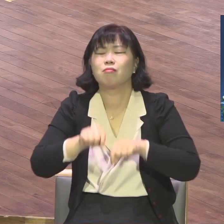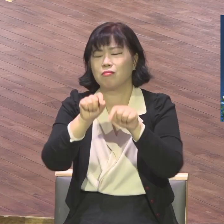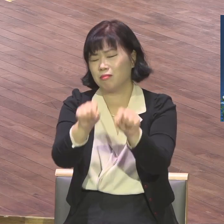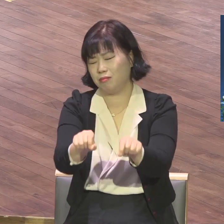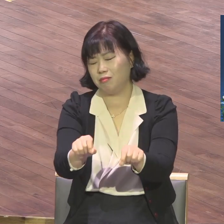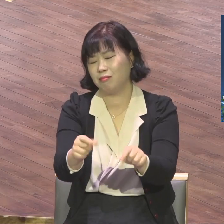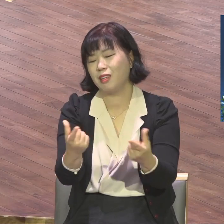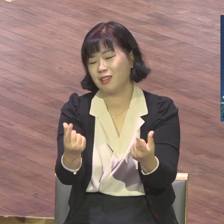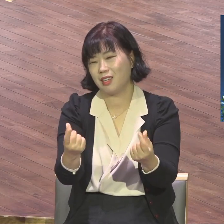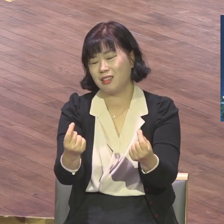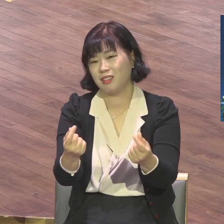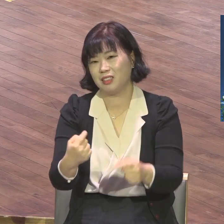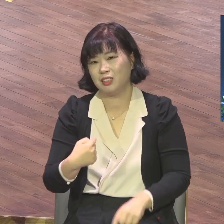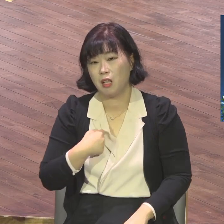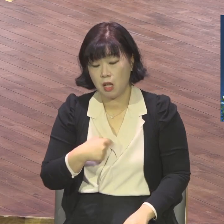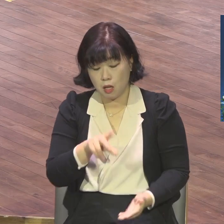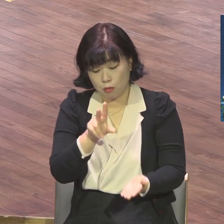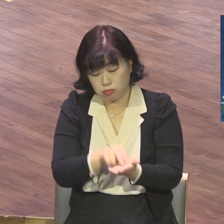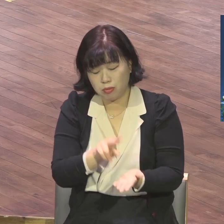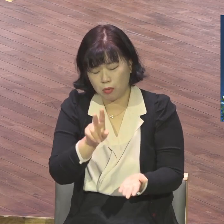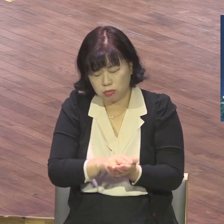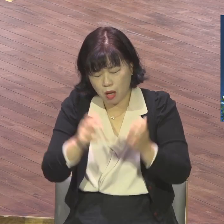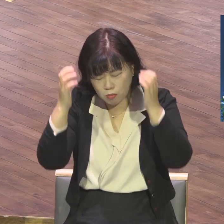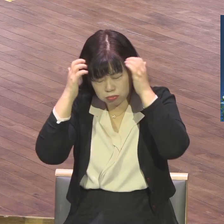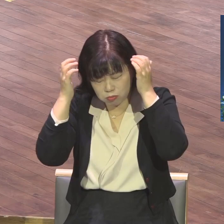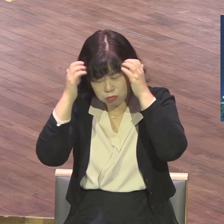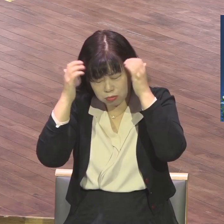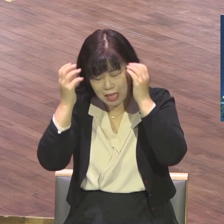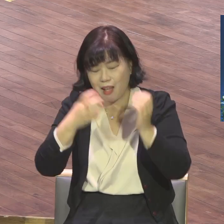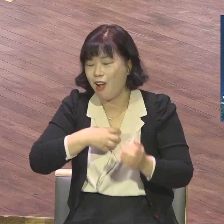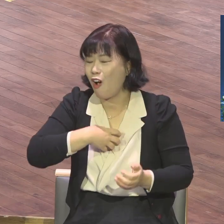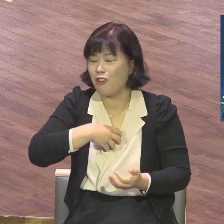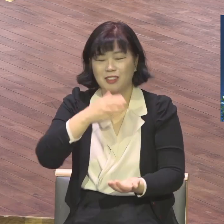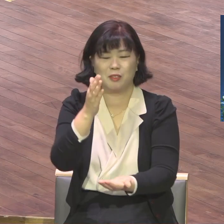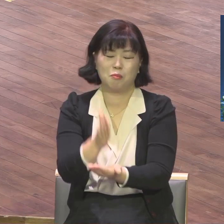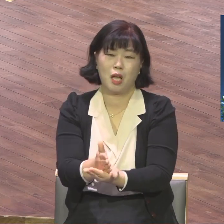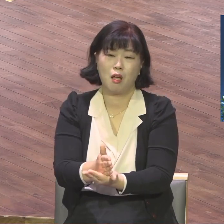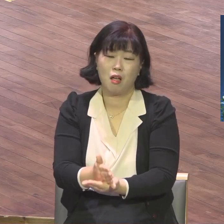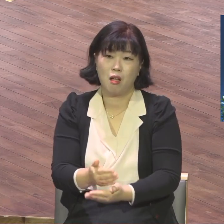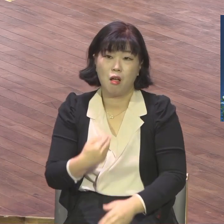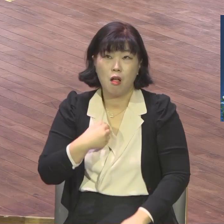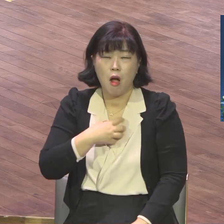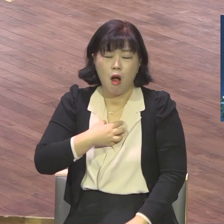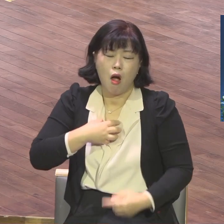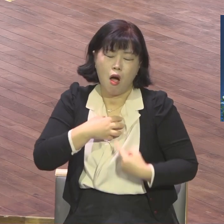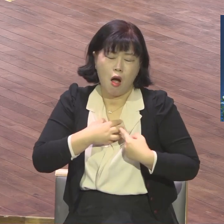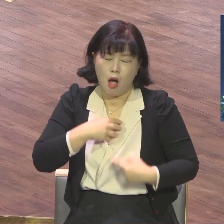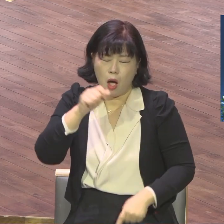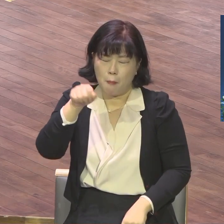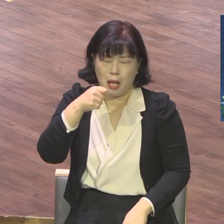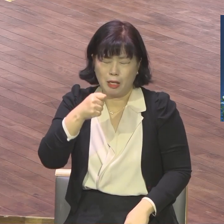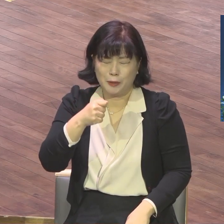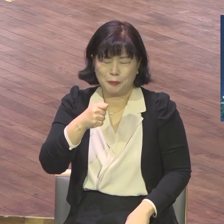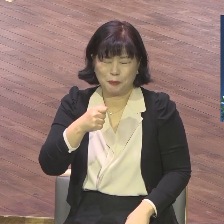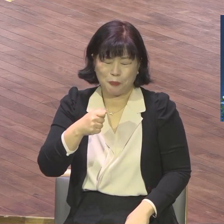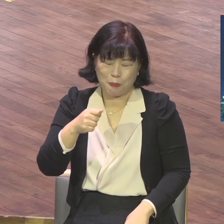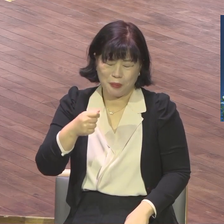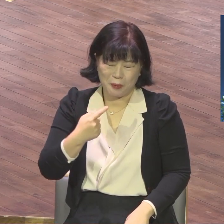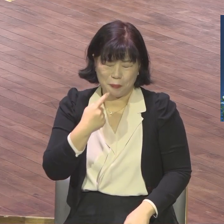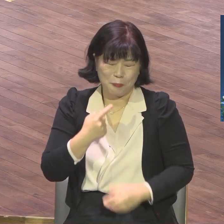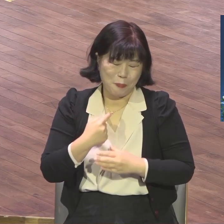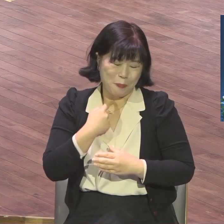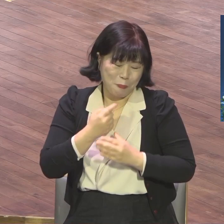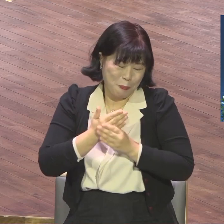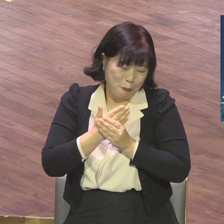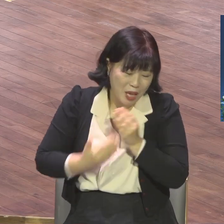괴롭습니까? 그거 저 다 경험한 거예요. 여러분보다 더 큰 고난을 당한 사람이 여러분은 15년